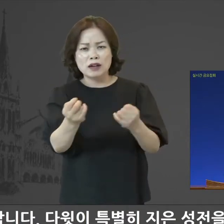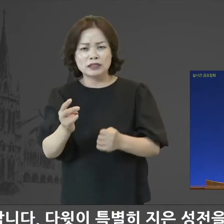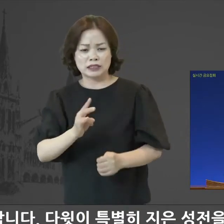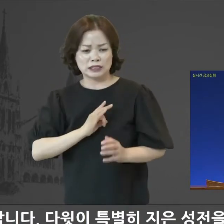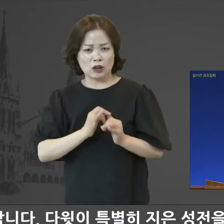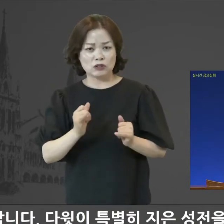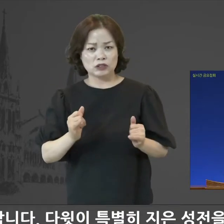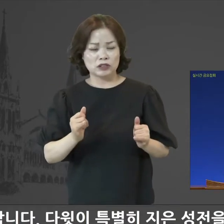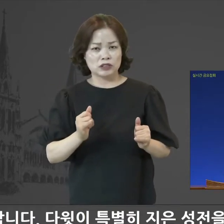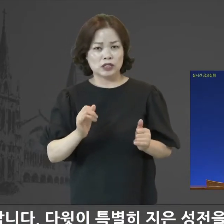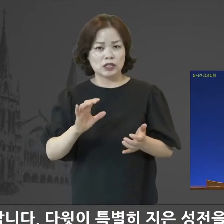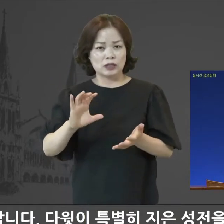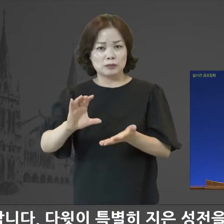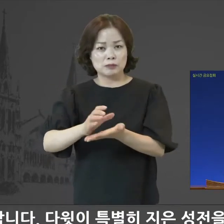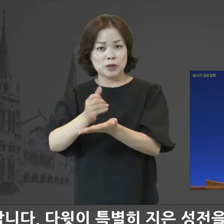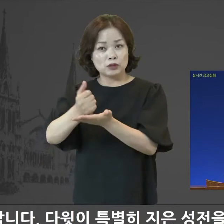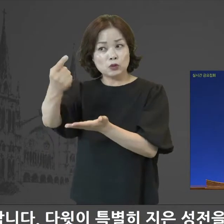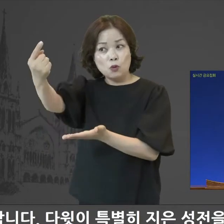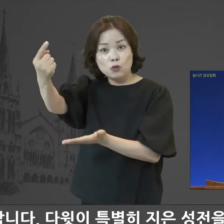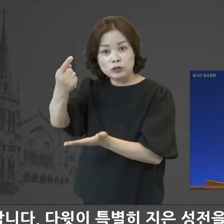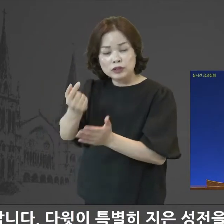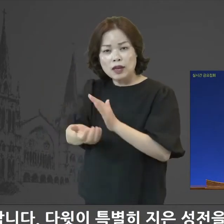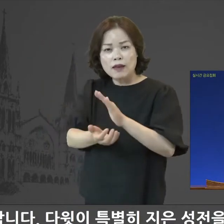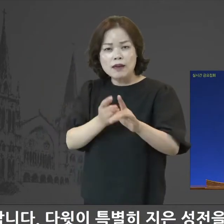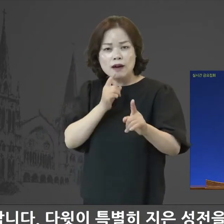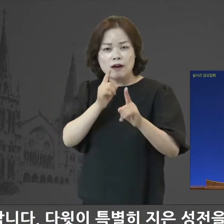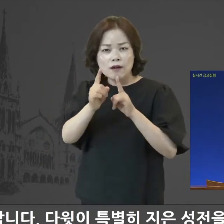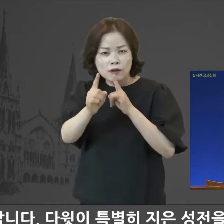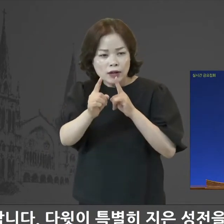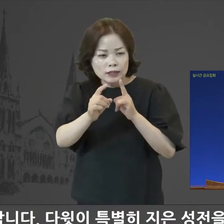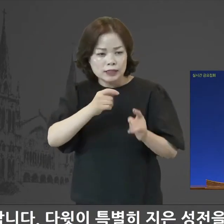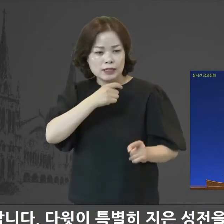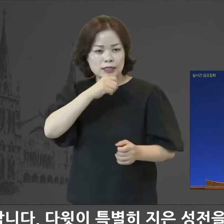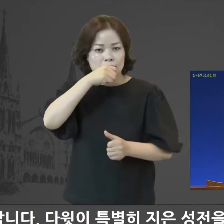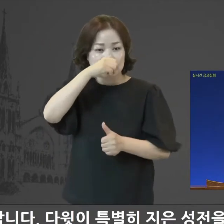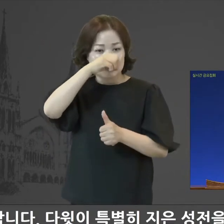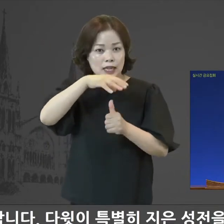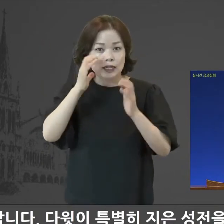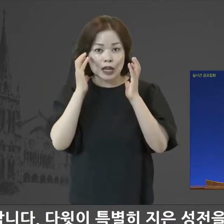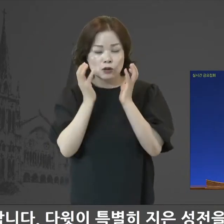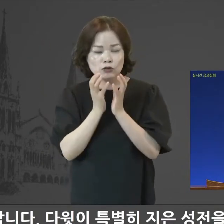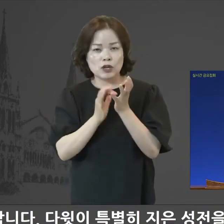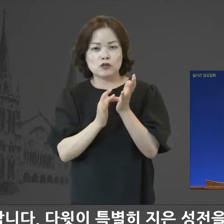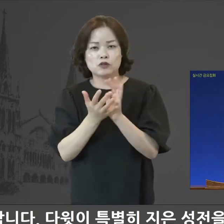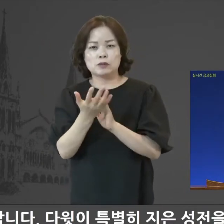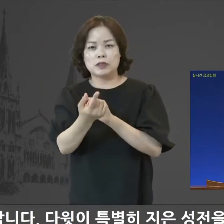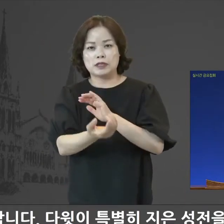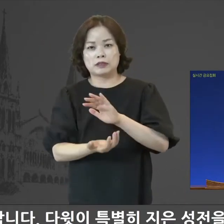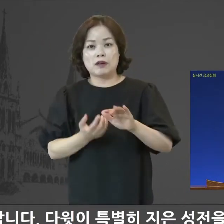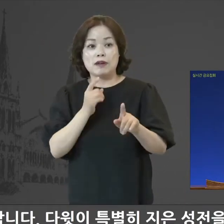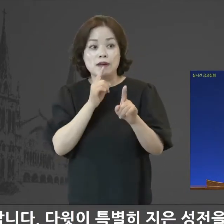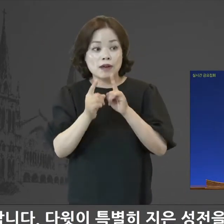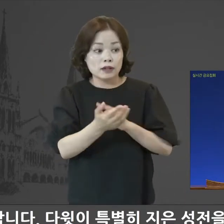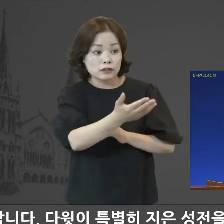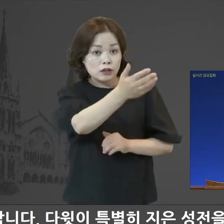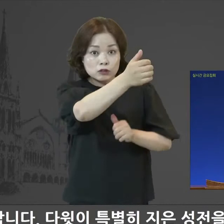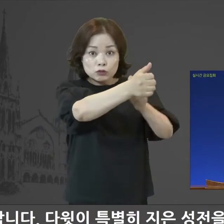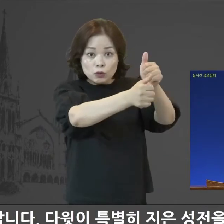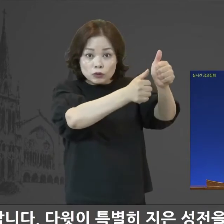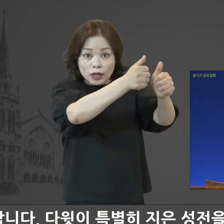선지자들이 메시아가 올 것을 예언했던 그 예언의 정점에서 세례 요한이 예수님을 예언했는데, 너희